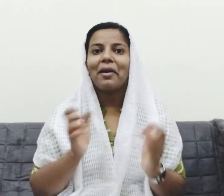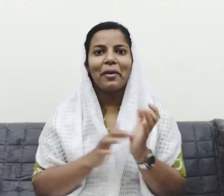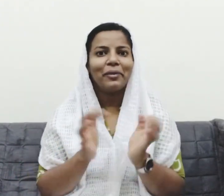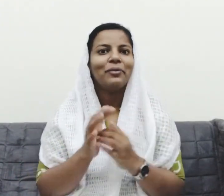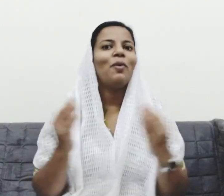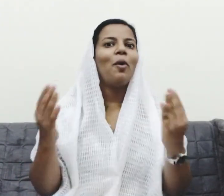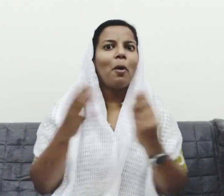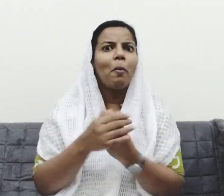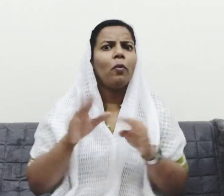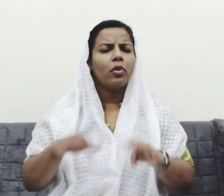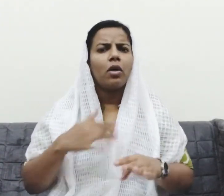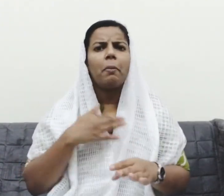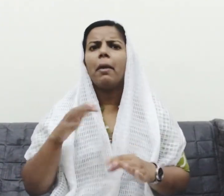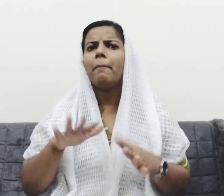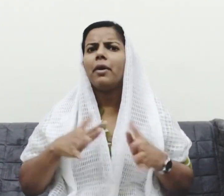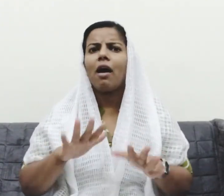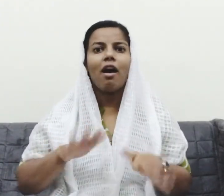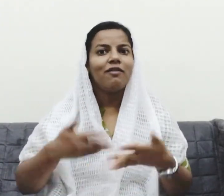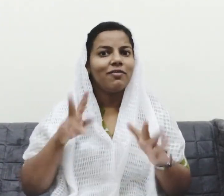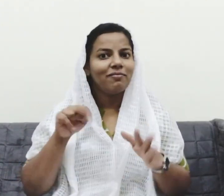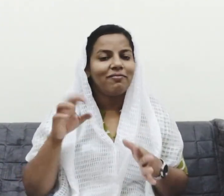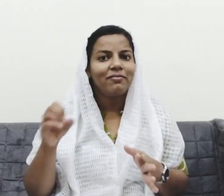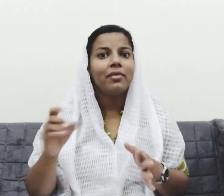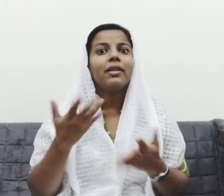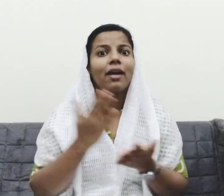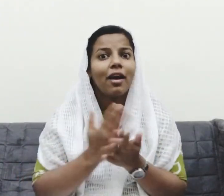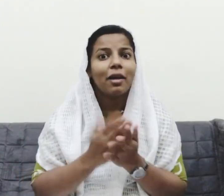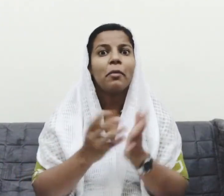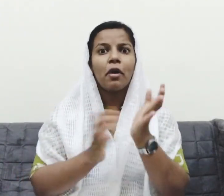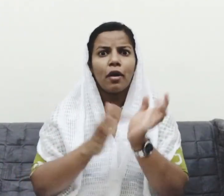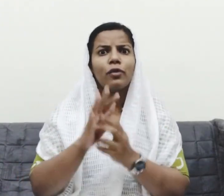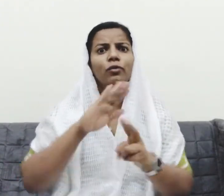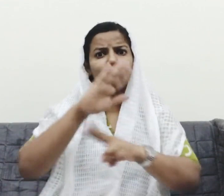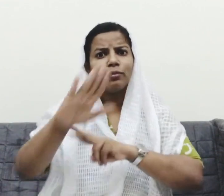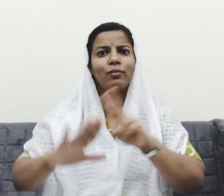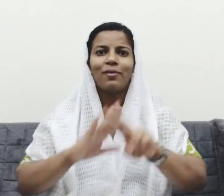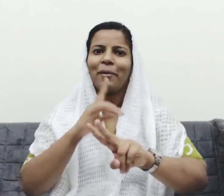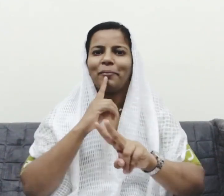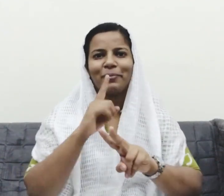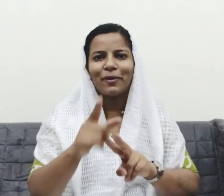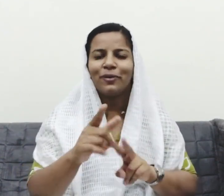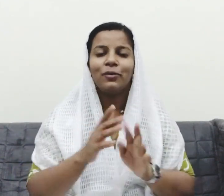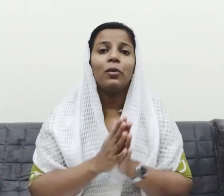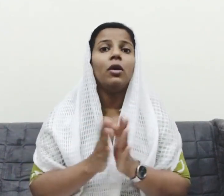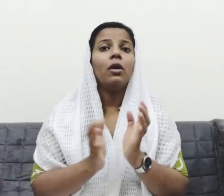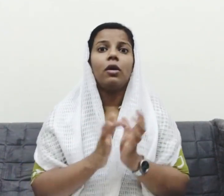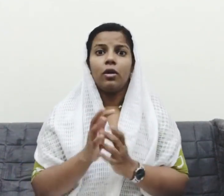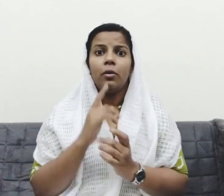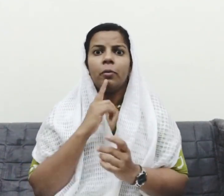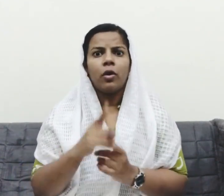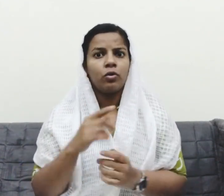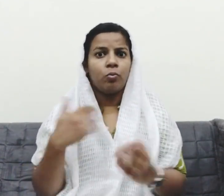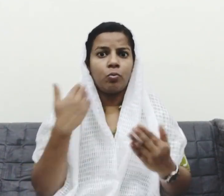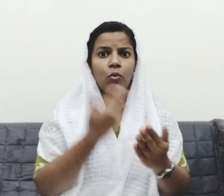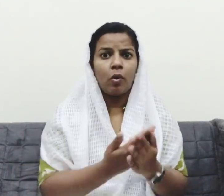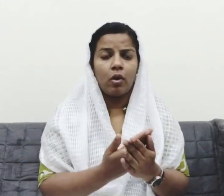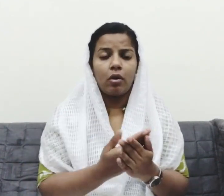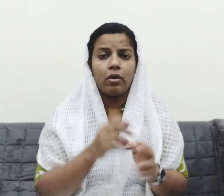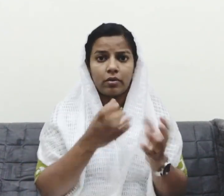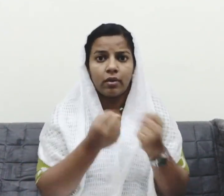യഹോവ ഉള്ളത് കൊണ്ട് അവരെ ഭയപ്പെടരുത്, കാരണം വാഗ്ദത്തം പറഞ്ഞത് കർത്താവ്. വാഗ്ദത്തം പറഞ്ഞിട്ട് മാറി നിന്ന് നിങ്ങൾ പൊക്കോളാൻ പറയത്തില്ല. വാഗ്ദത്തം